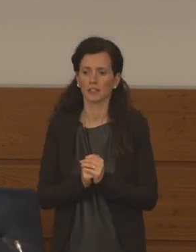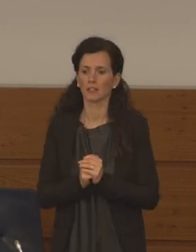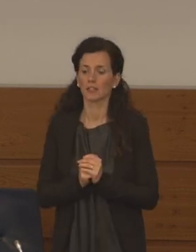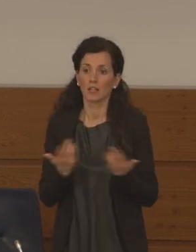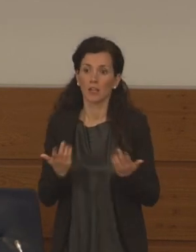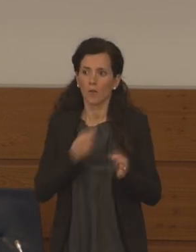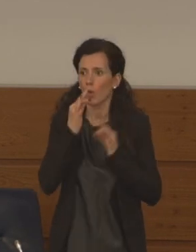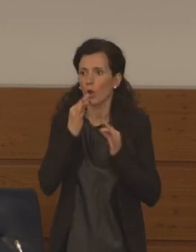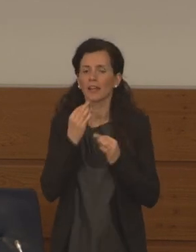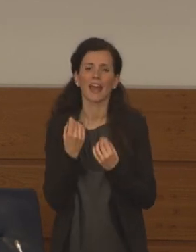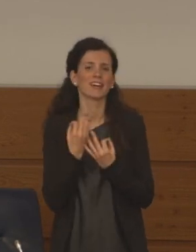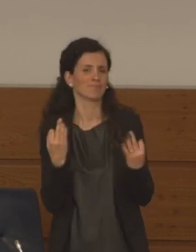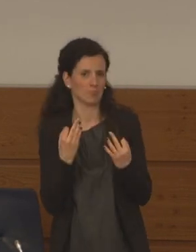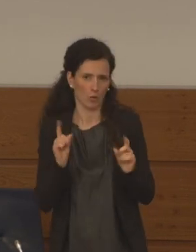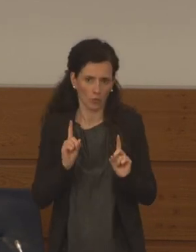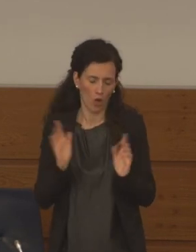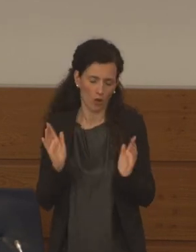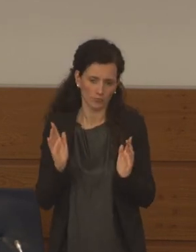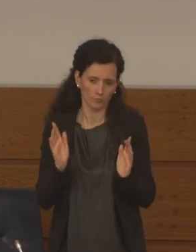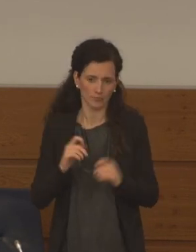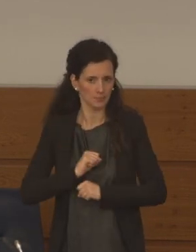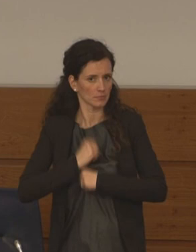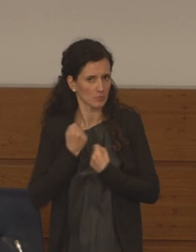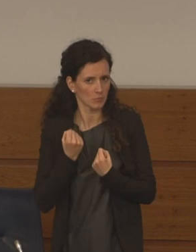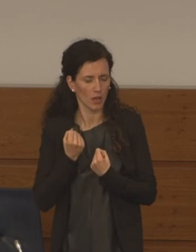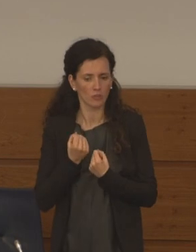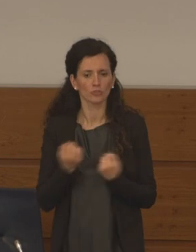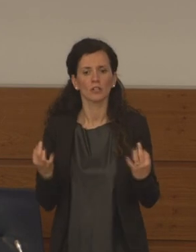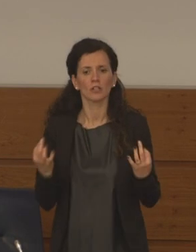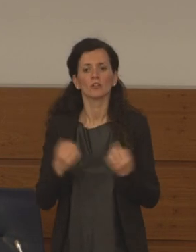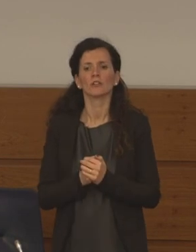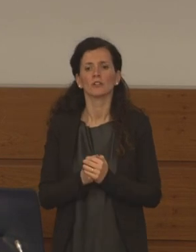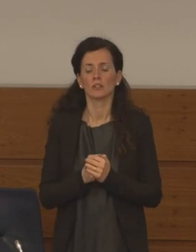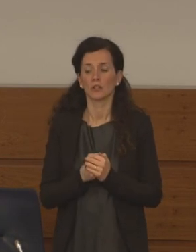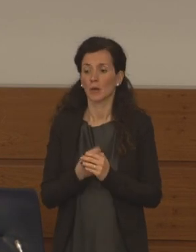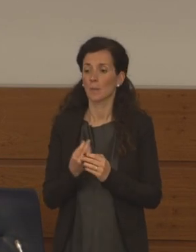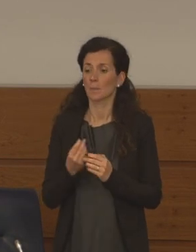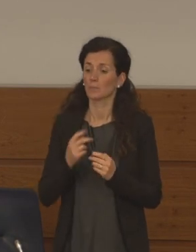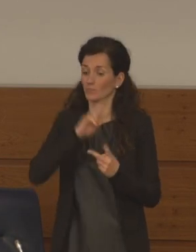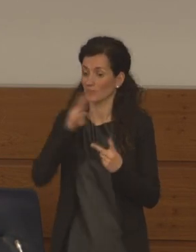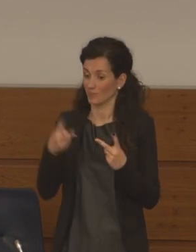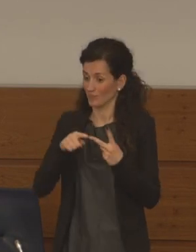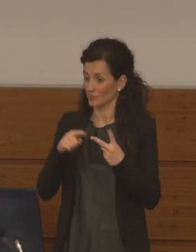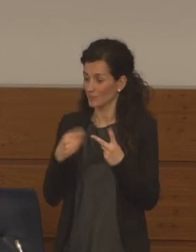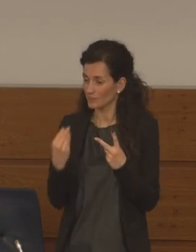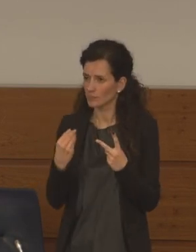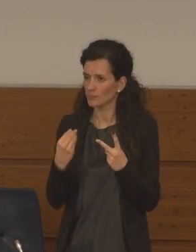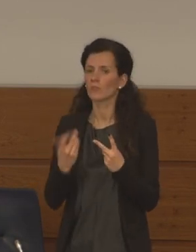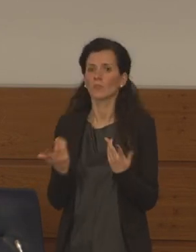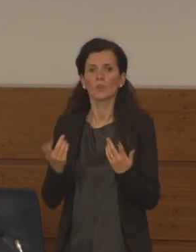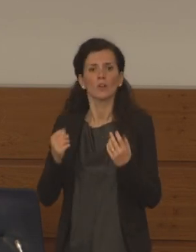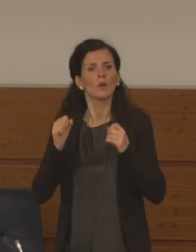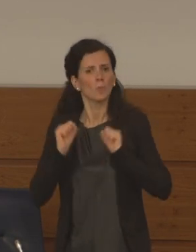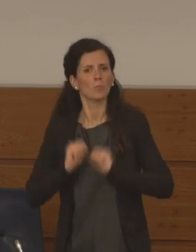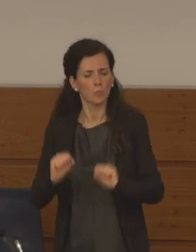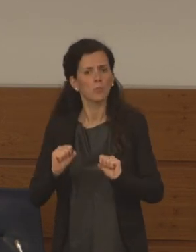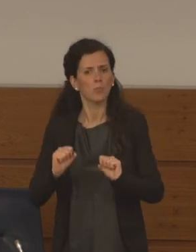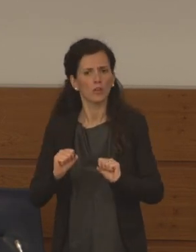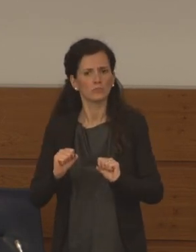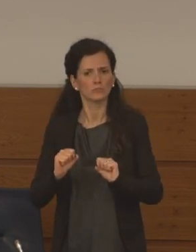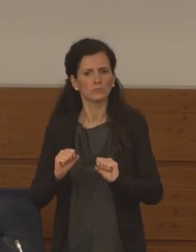per carità l'altro motivo è anche quello che le riceveva è possibile cioè nel senso che nel momento in cui si